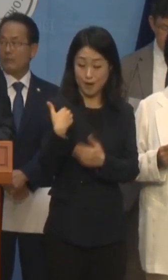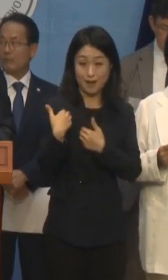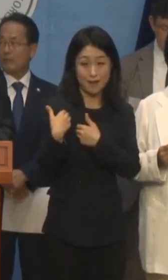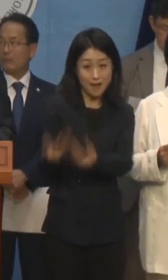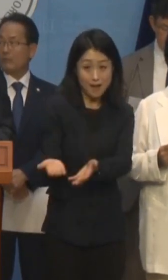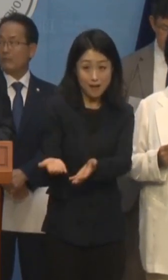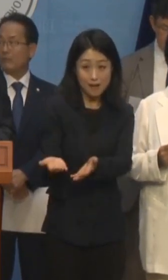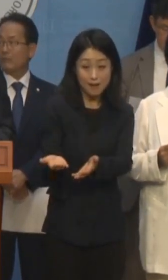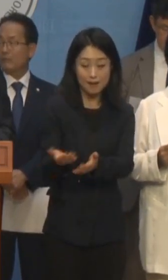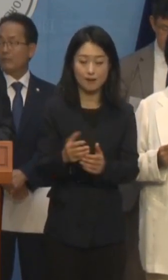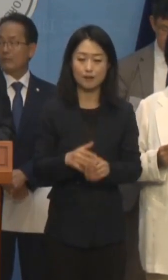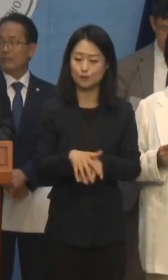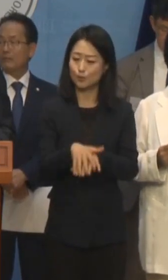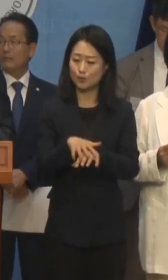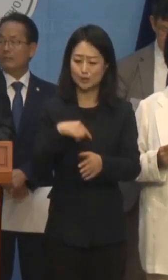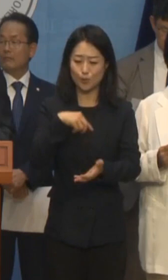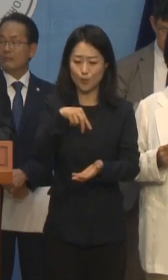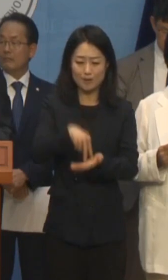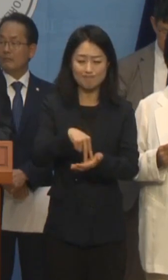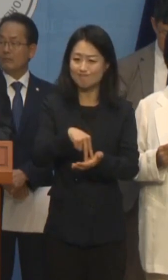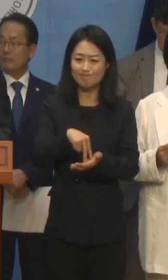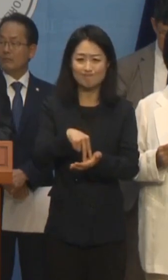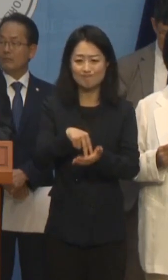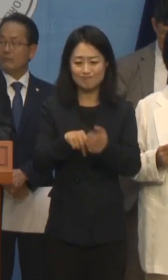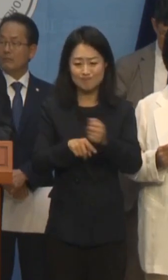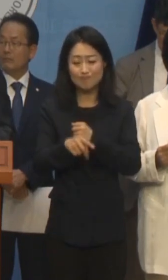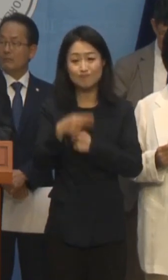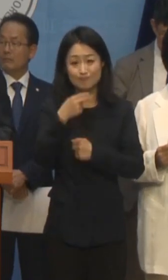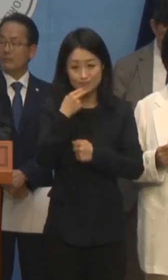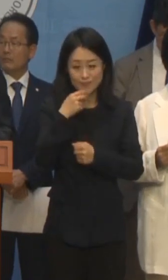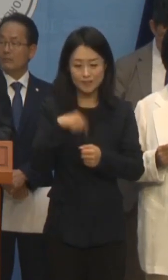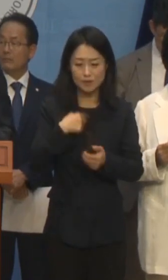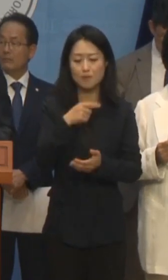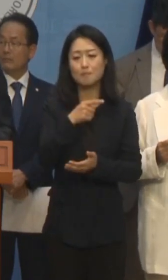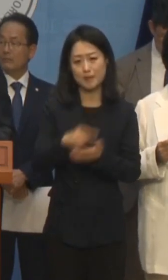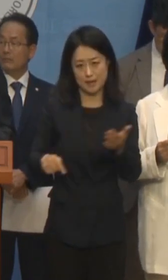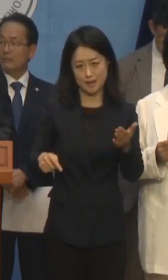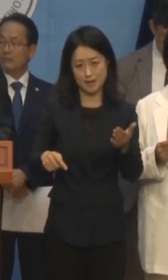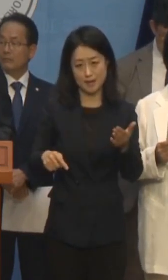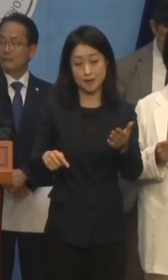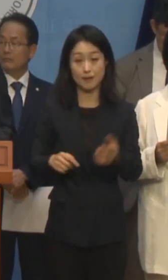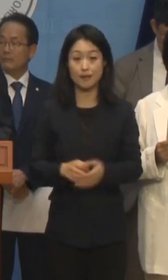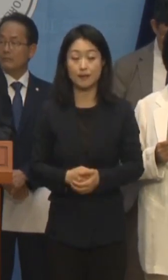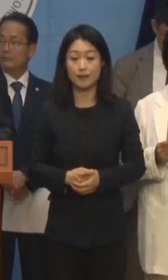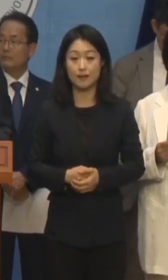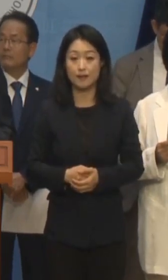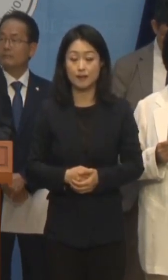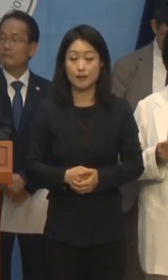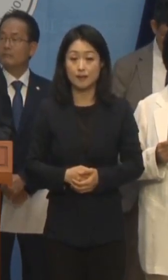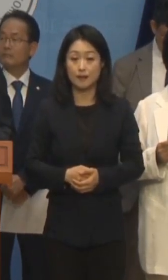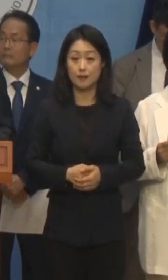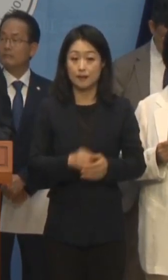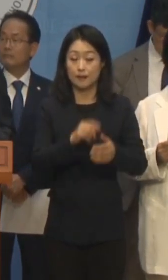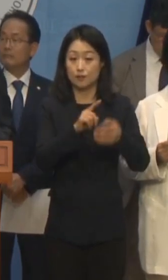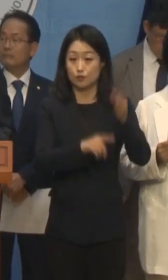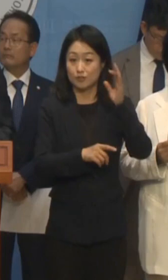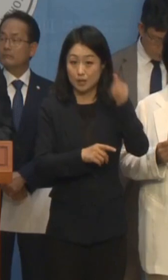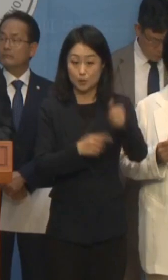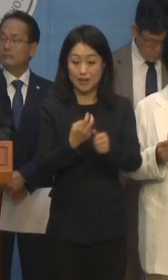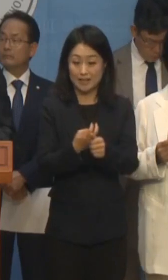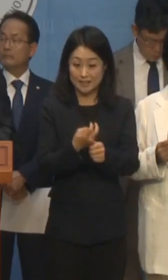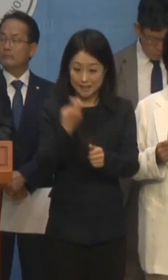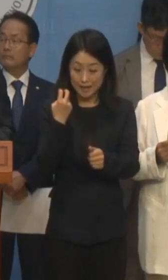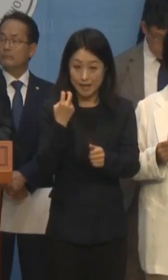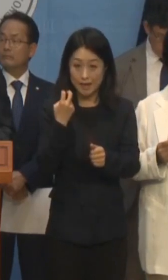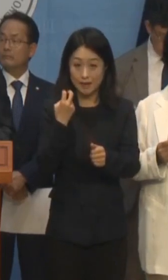조직의 독립성과 존재 이유를 스스로 훼손시킨 것이다. 윤석열 대통령 탄핵 소추안